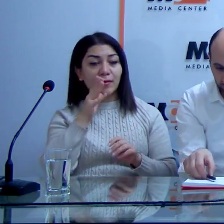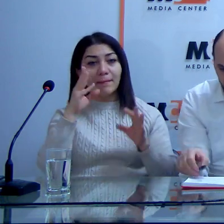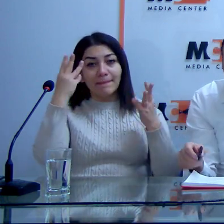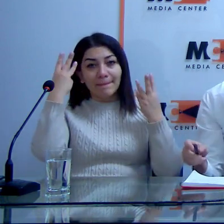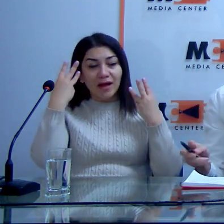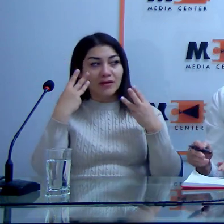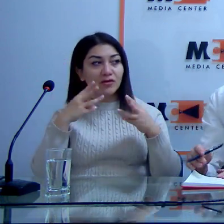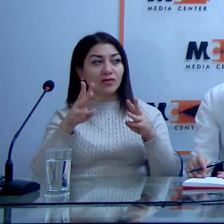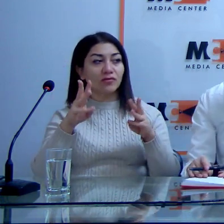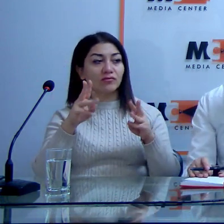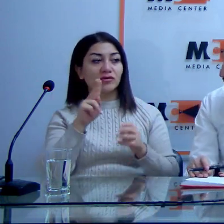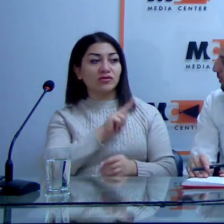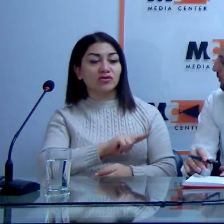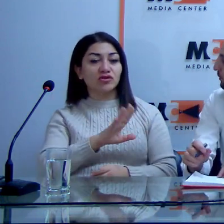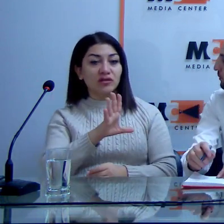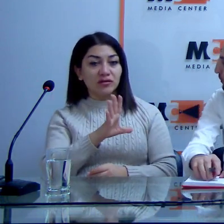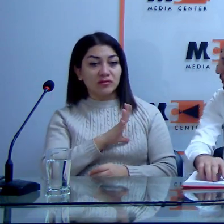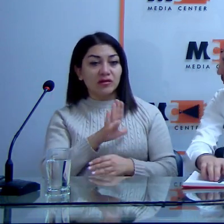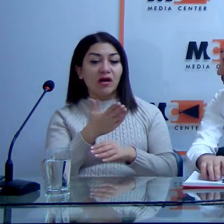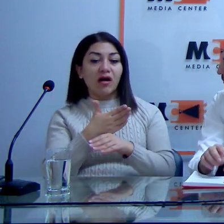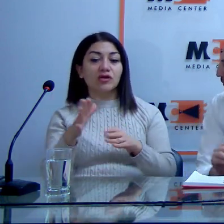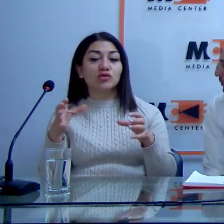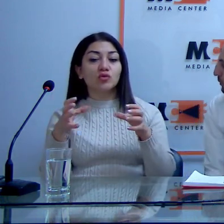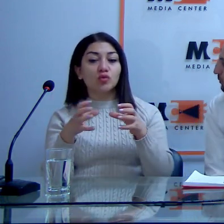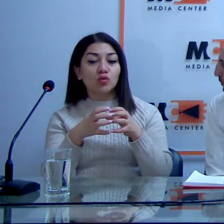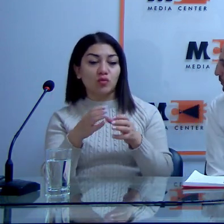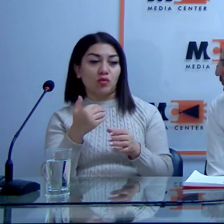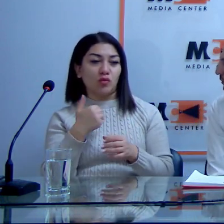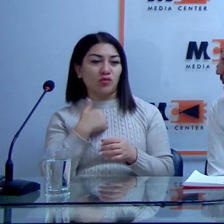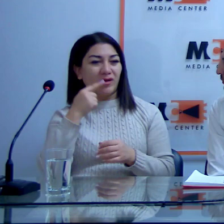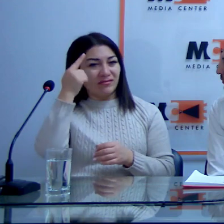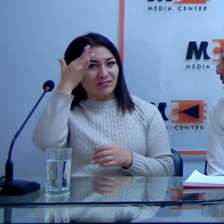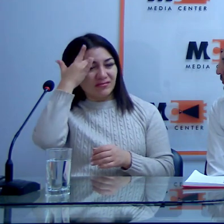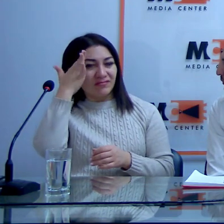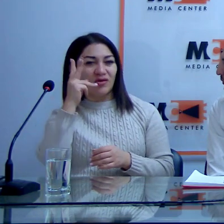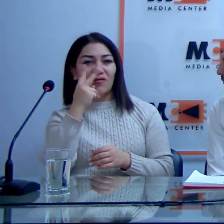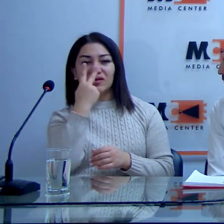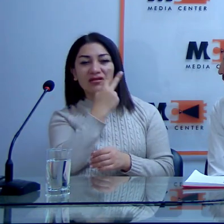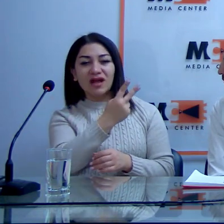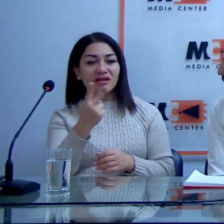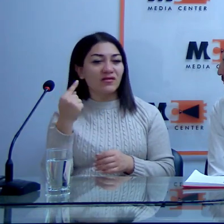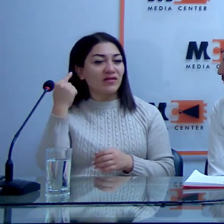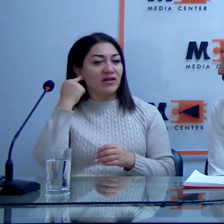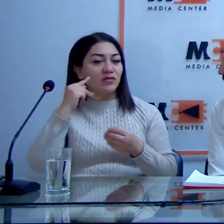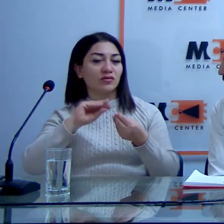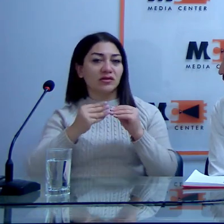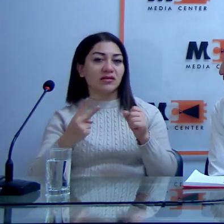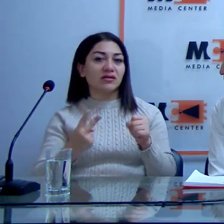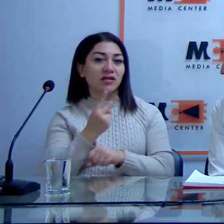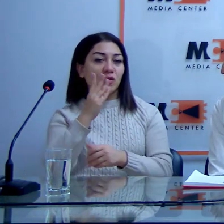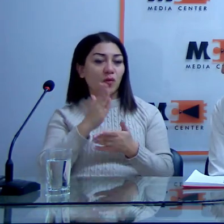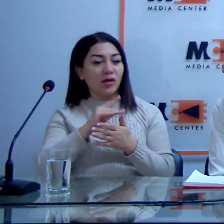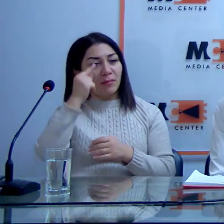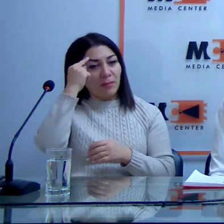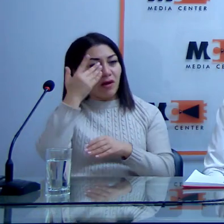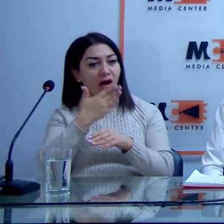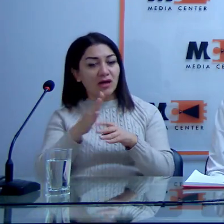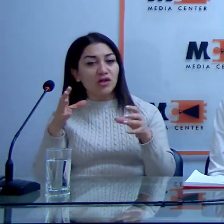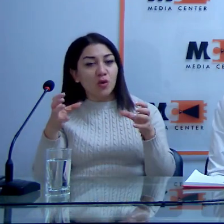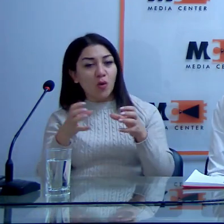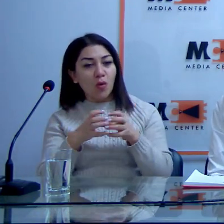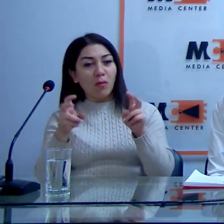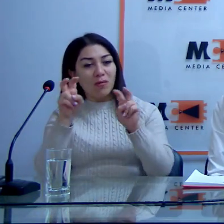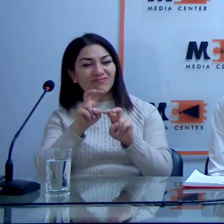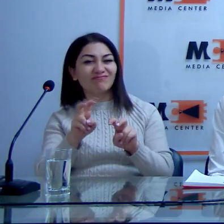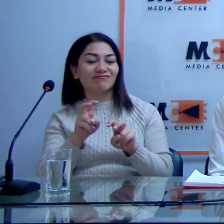մեթոդաբանության վրա ենք աշխատում, առանձին խումբ, որպես ուզում ենք դիտարկել այն անձանց, ովքեր ունեն և լսողության խնդիր, և տեսողության